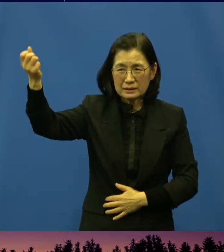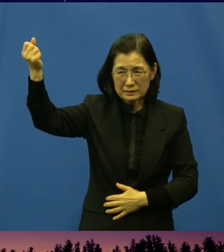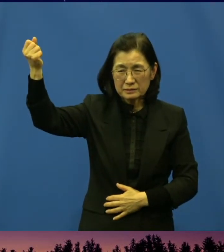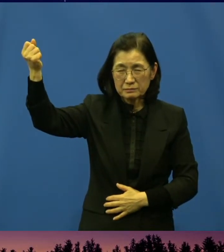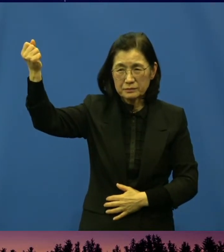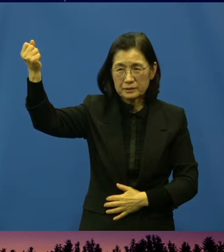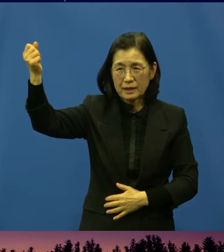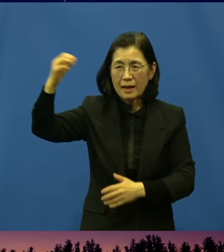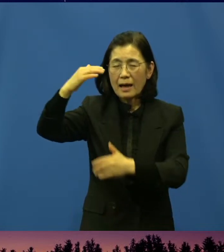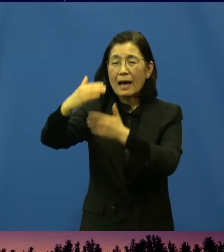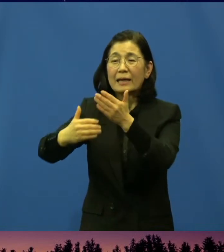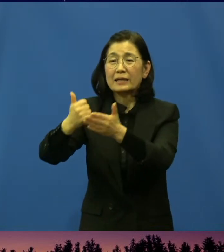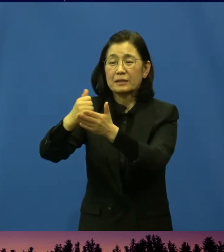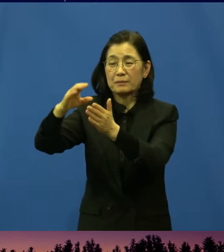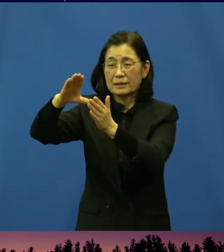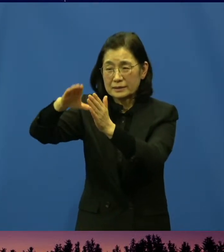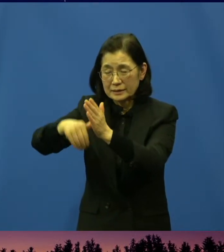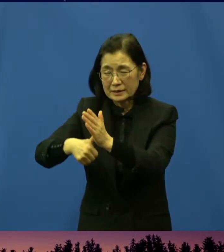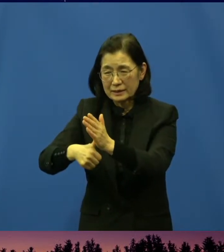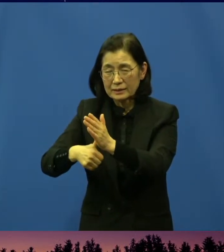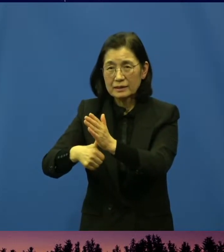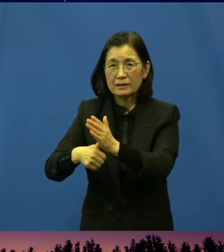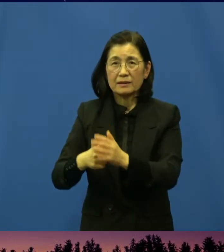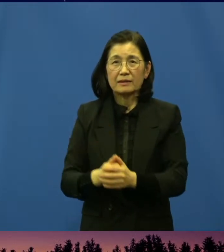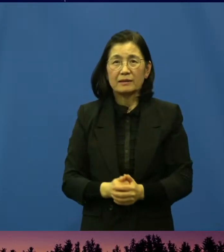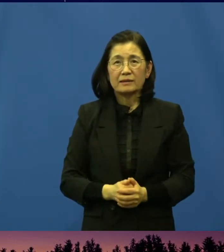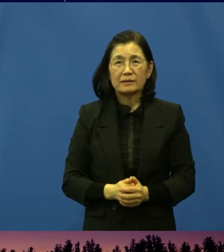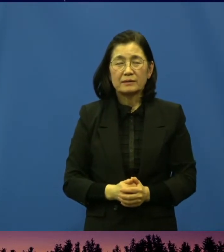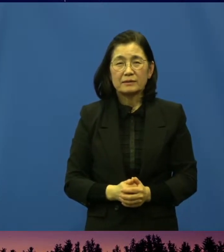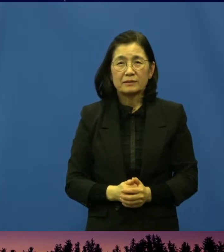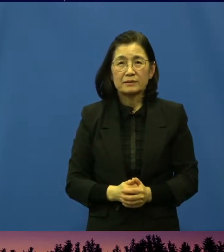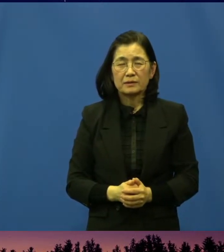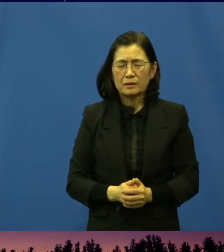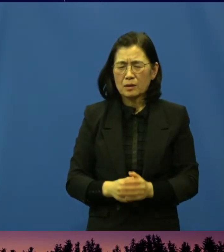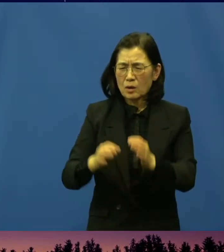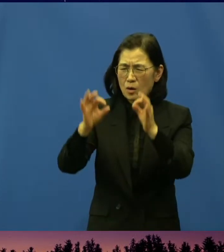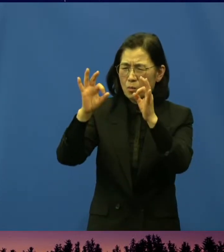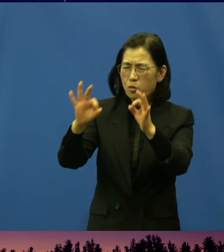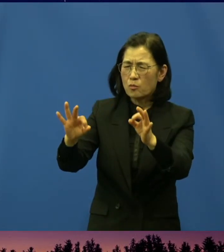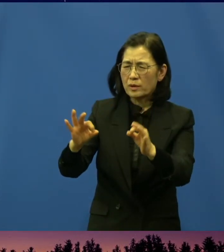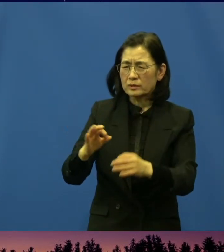카이로스예요. 너무 좁게 보면 답답해요. 여러분, 좁게만 보면 답이 안 나와요.